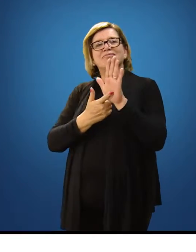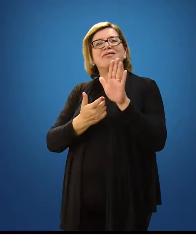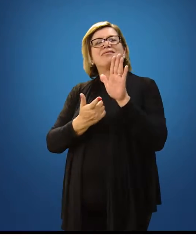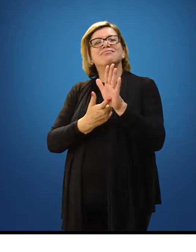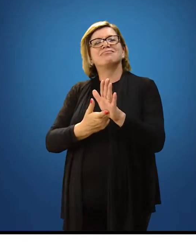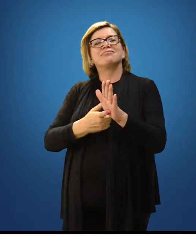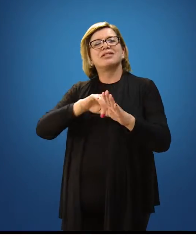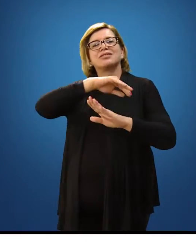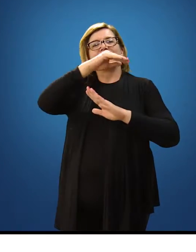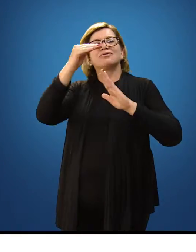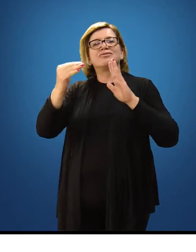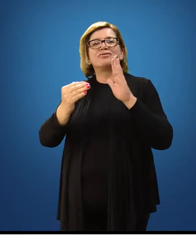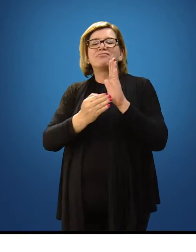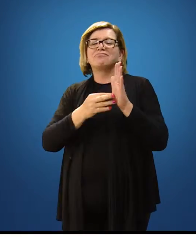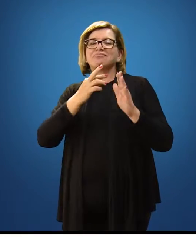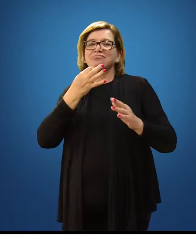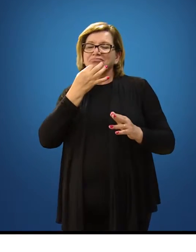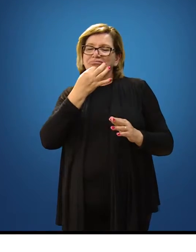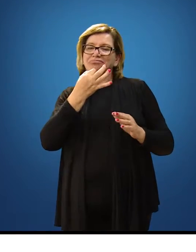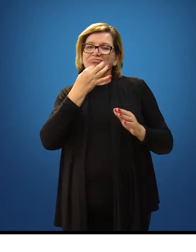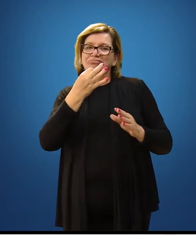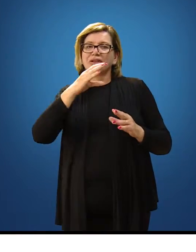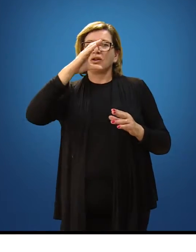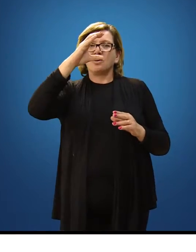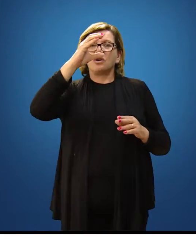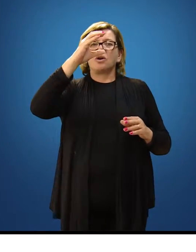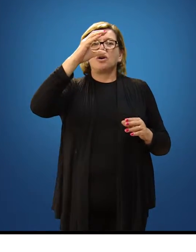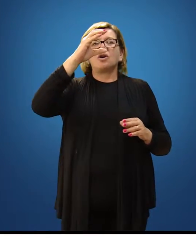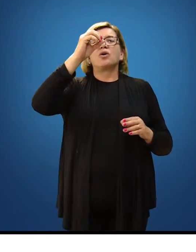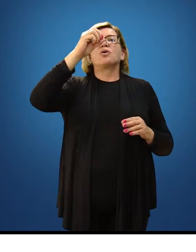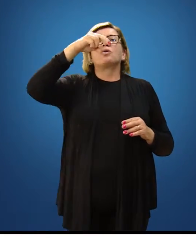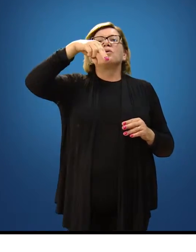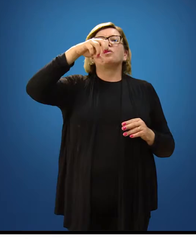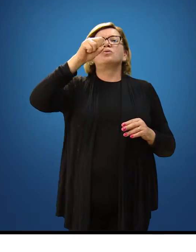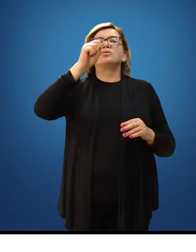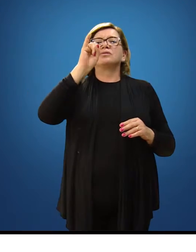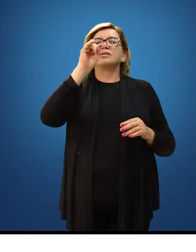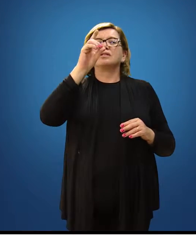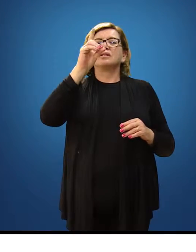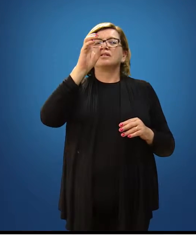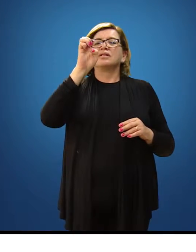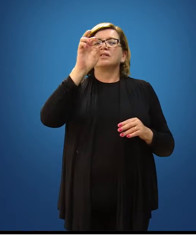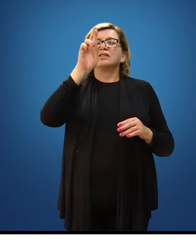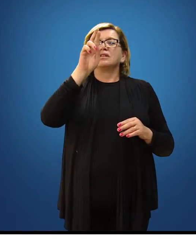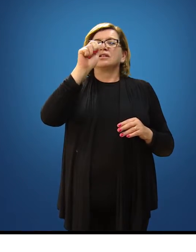finaliza o trabalho com as considerações finais, que é apresentando as principais